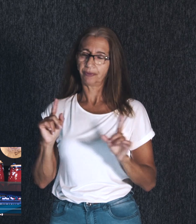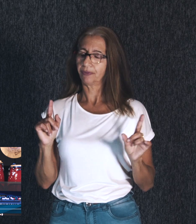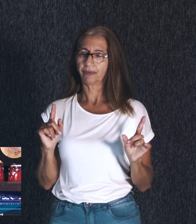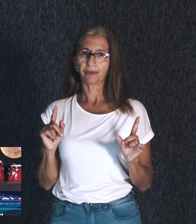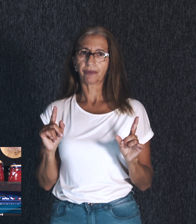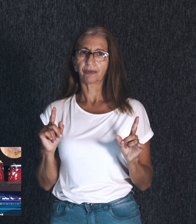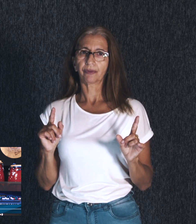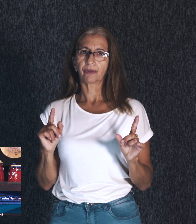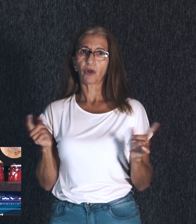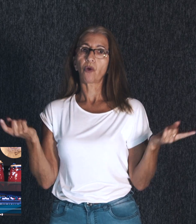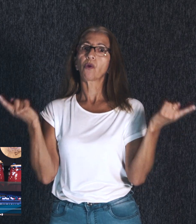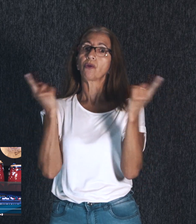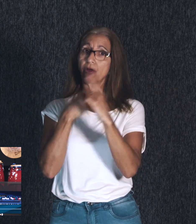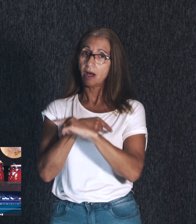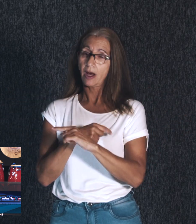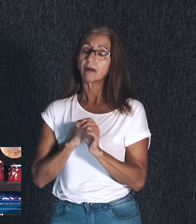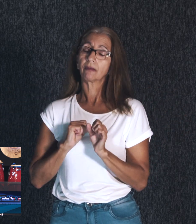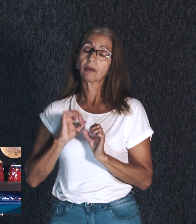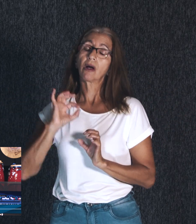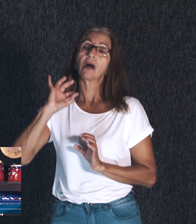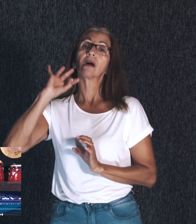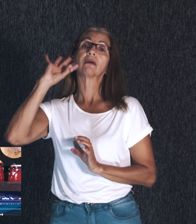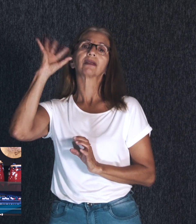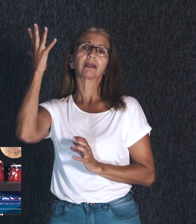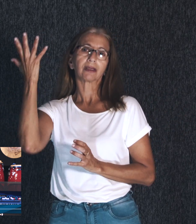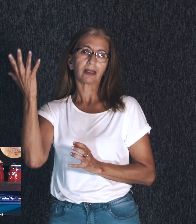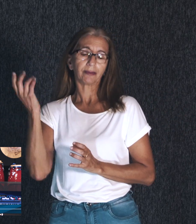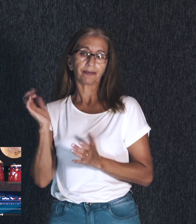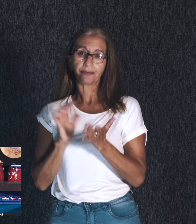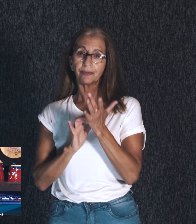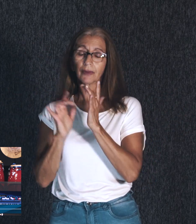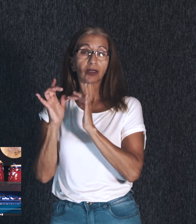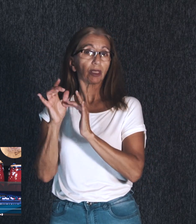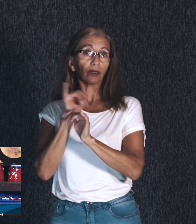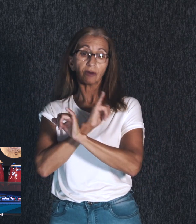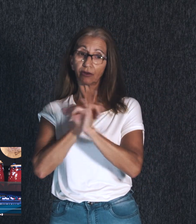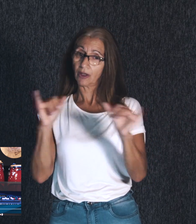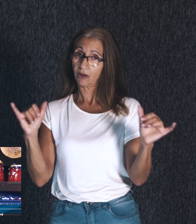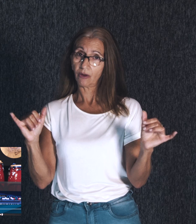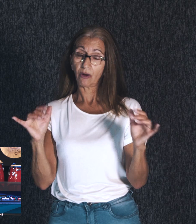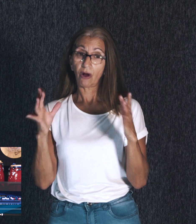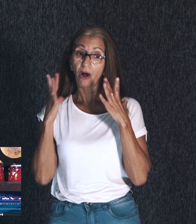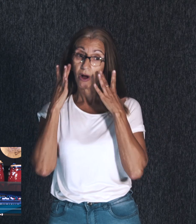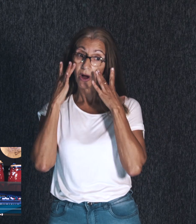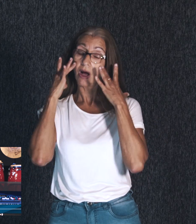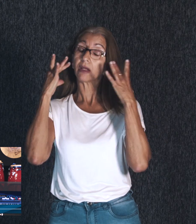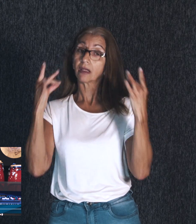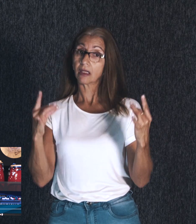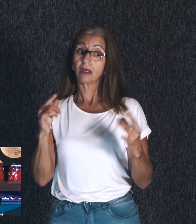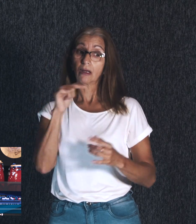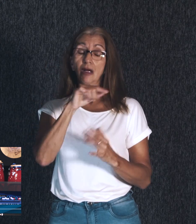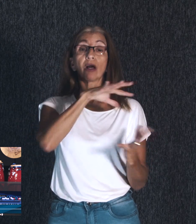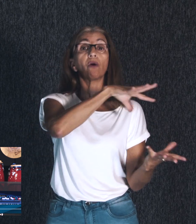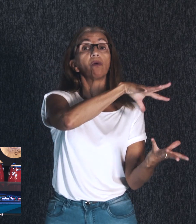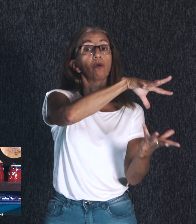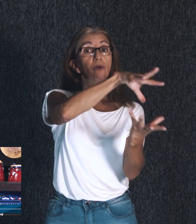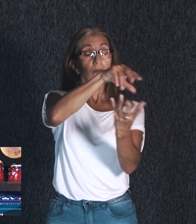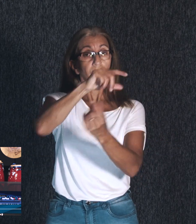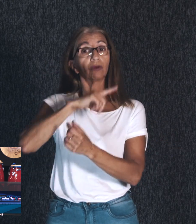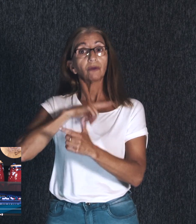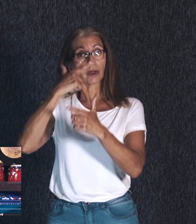não. Porque Jesus disse que neste mundo nós teríamos aflições. O sol nasce para justo e